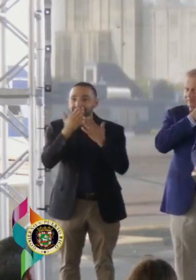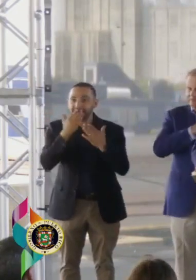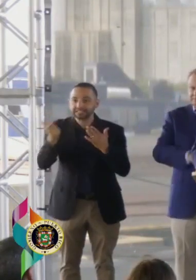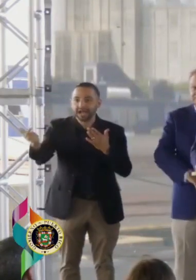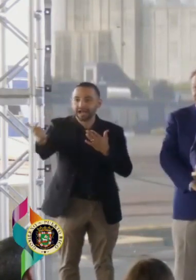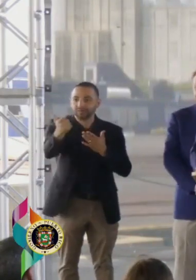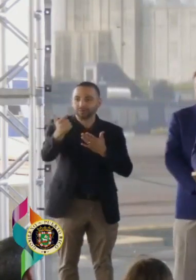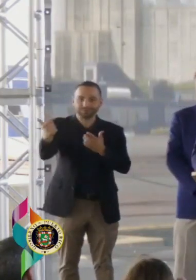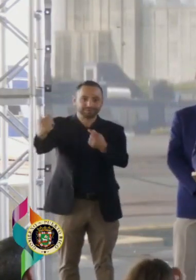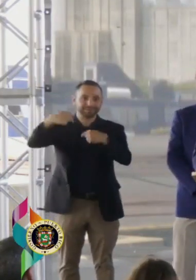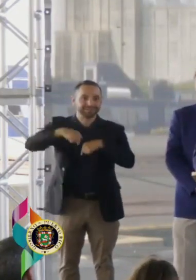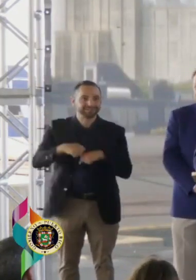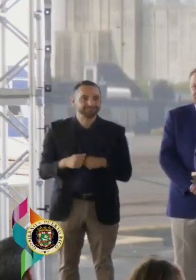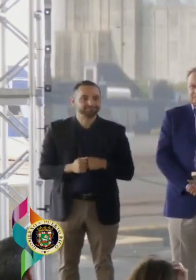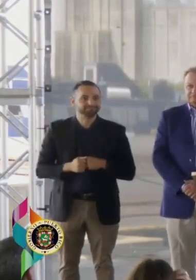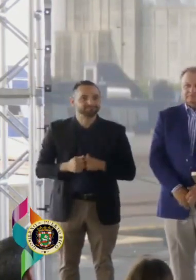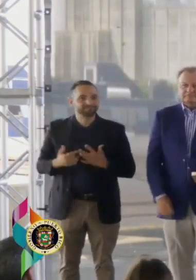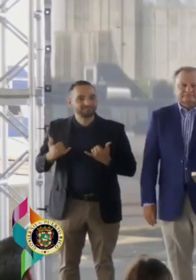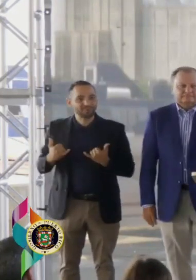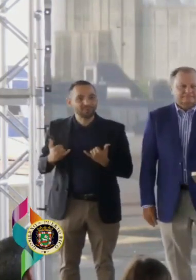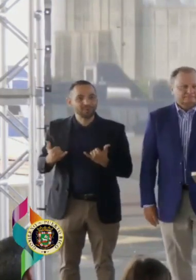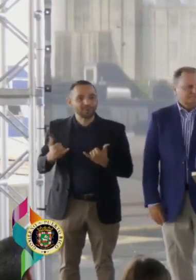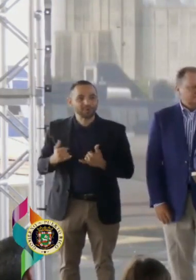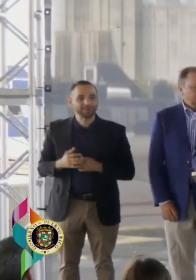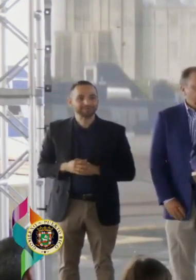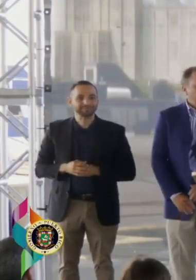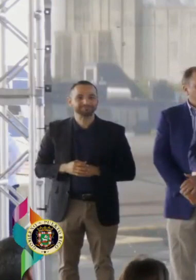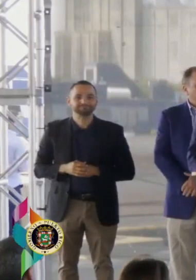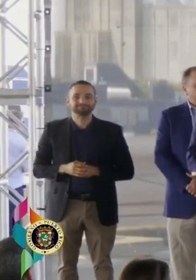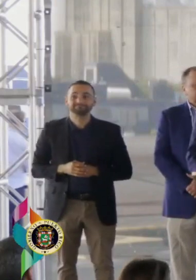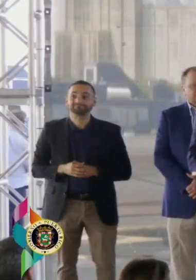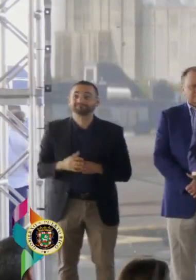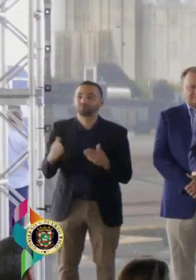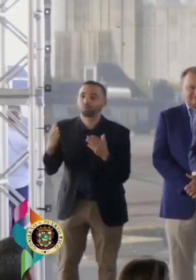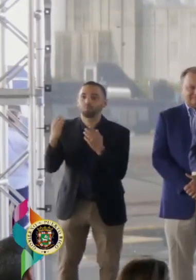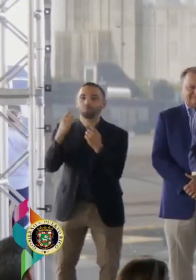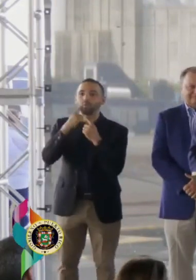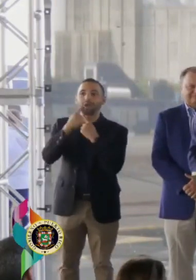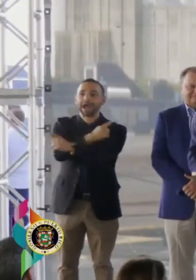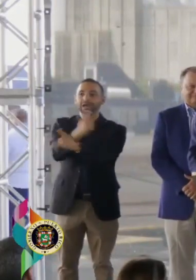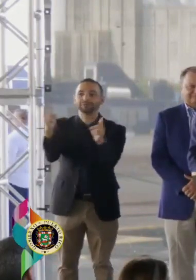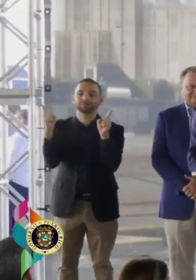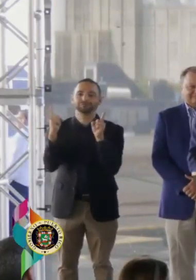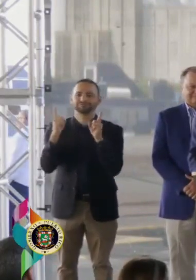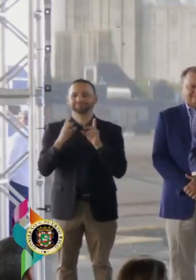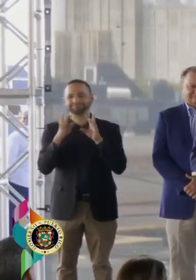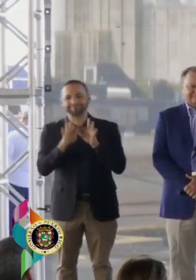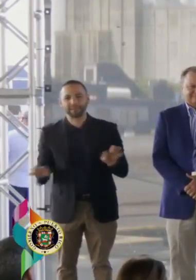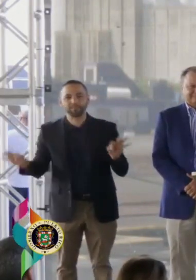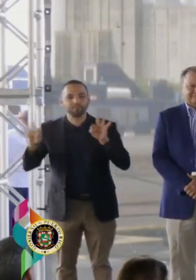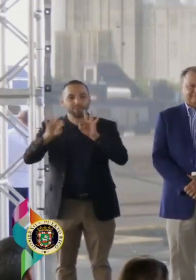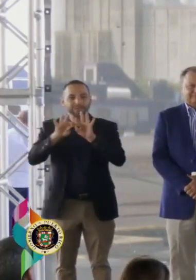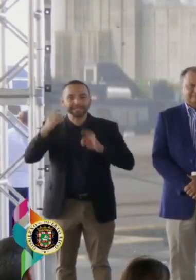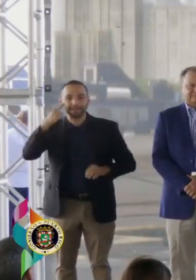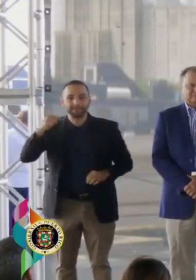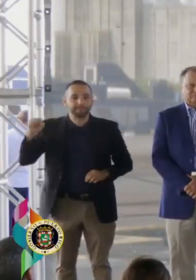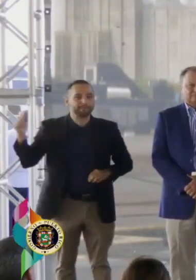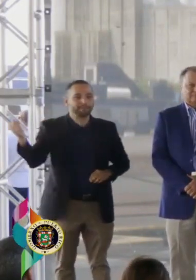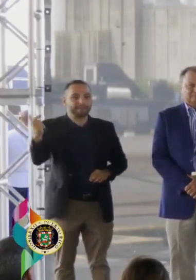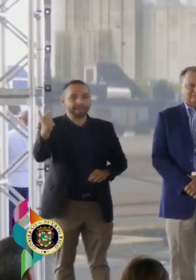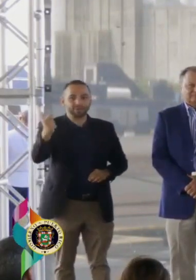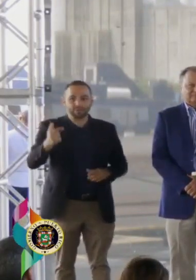acompaña Hoy estamos aquí para hacer un anuncio sumamente importante para